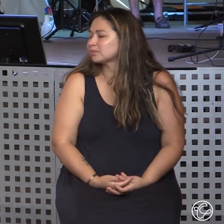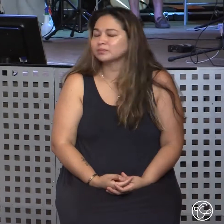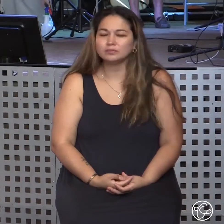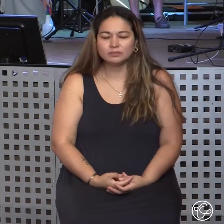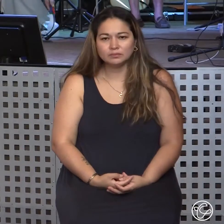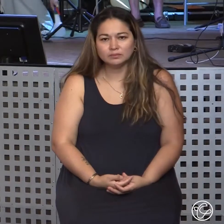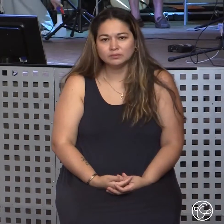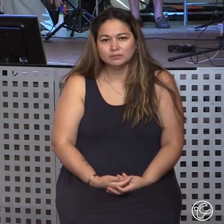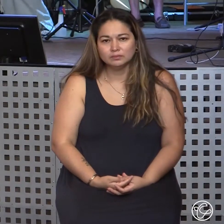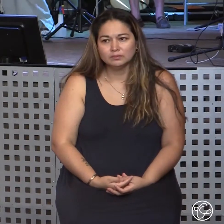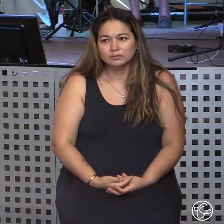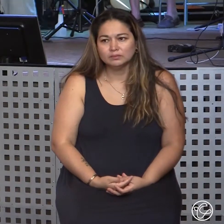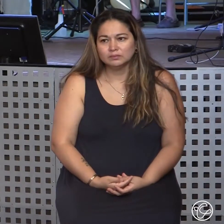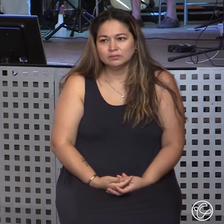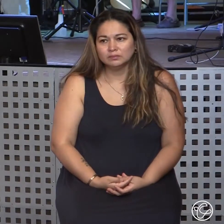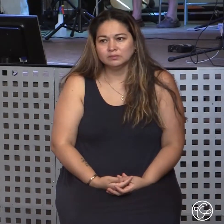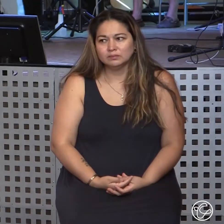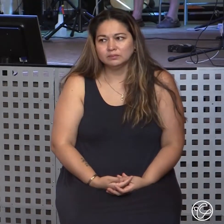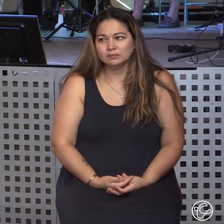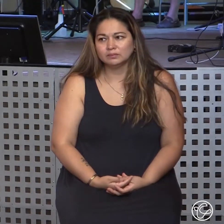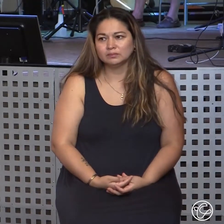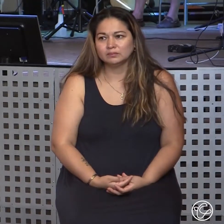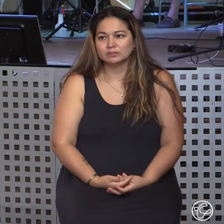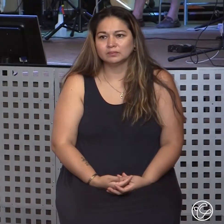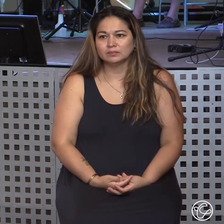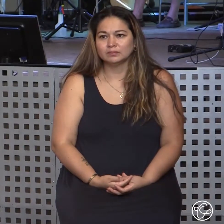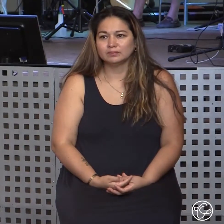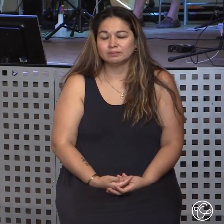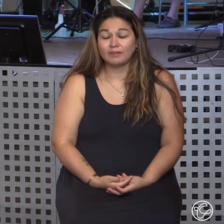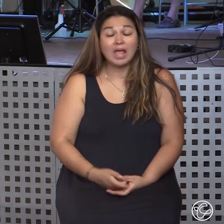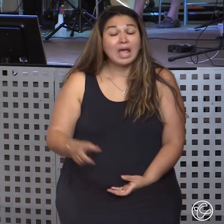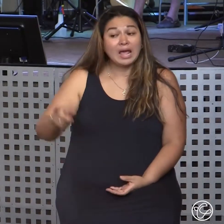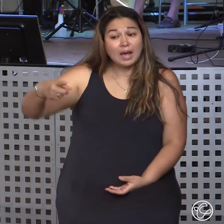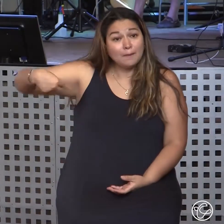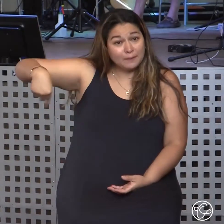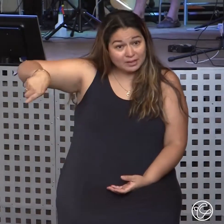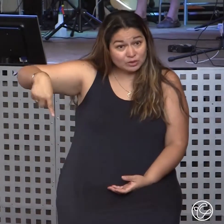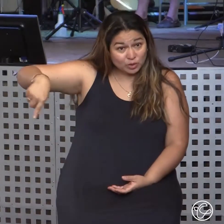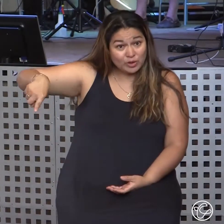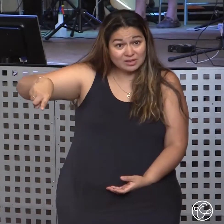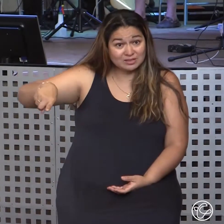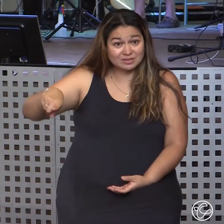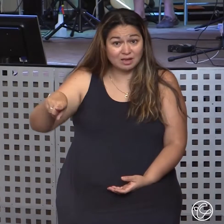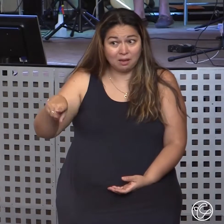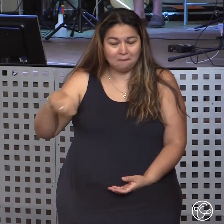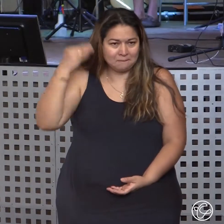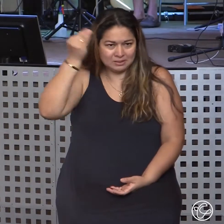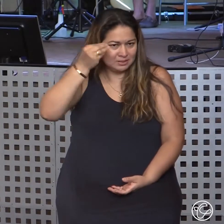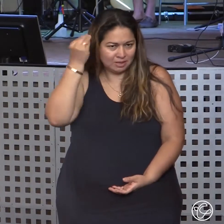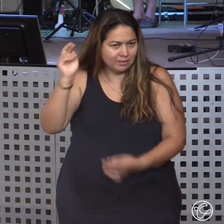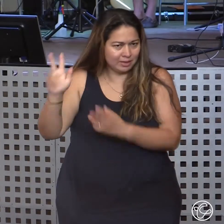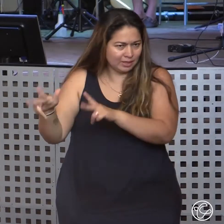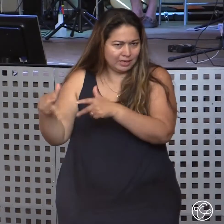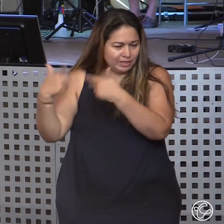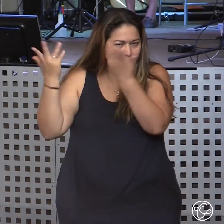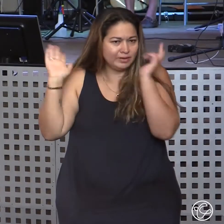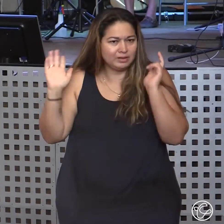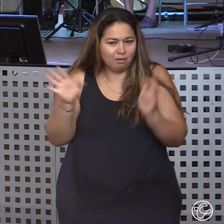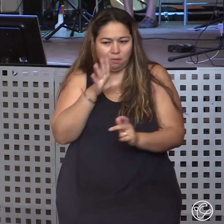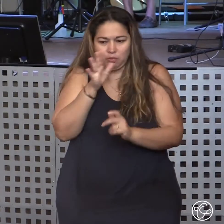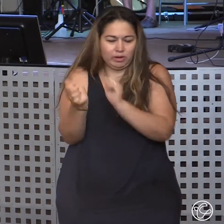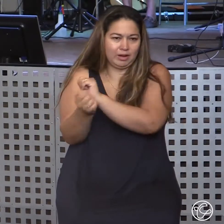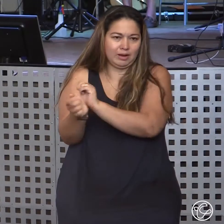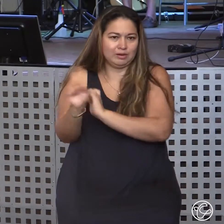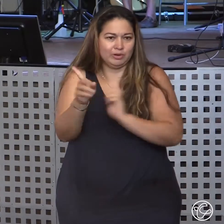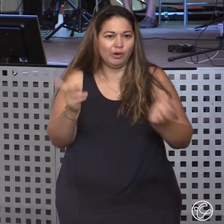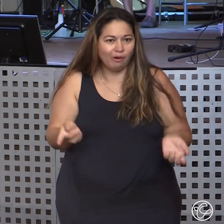Que realmente no eran libres, pero no lo sabían. Y él empieza a hablar con ellos. Verso 33,